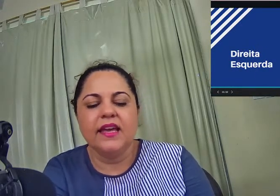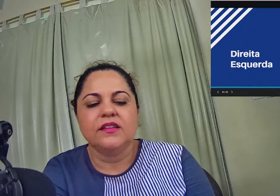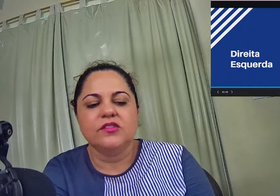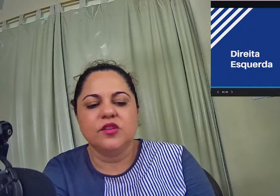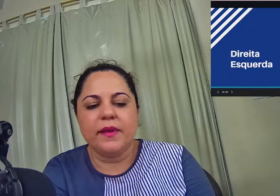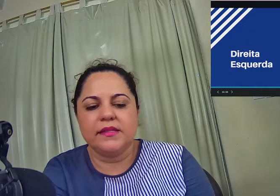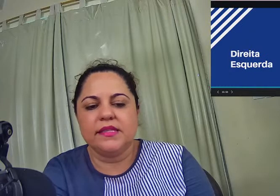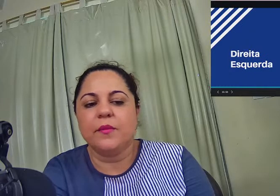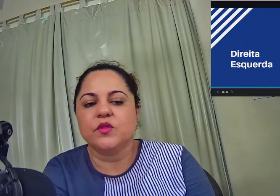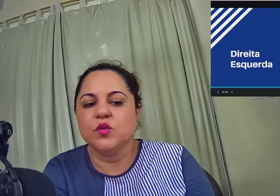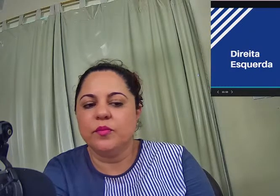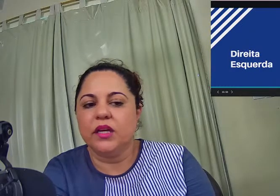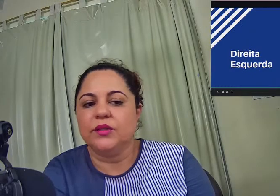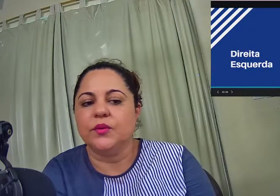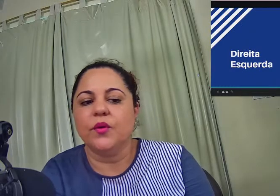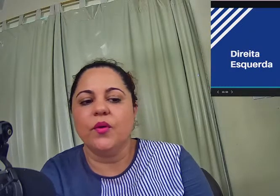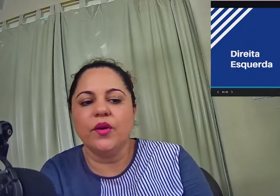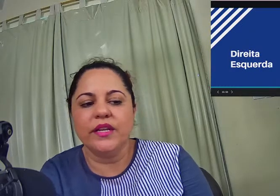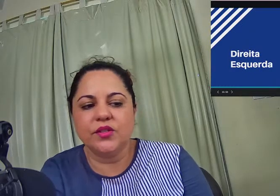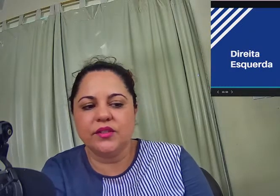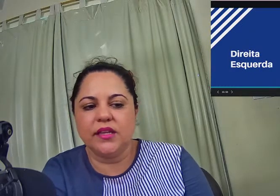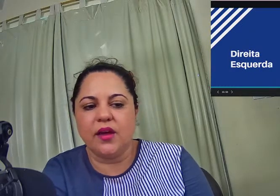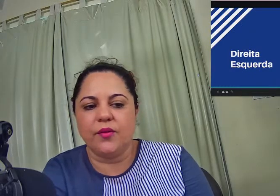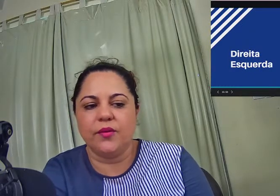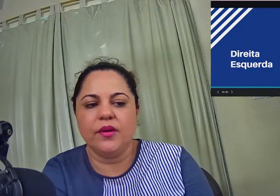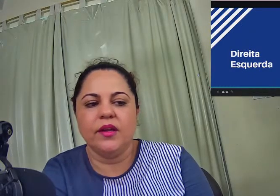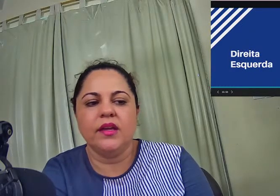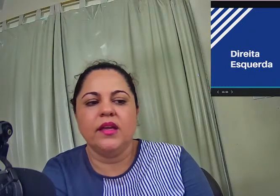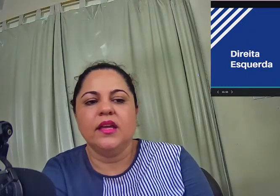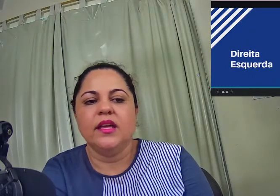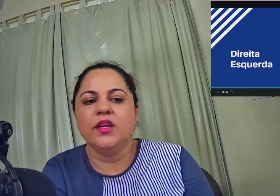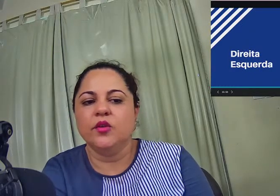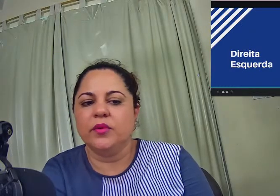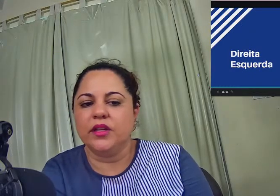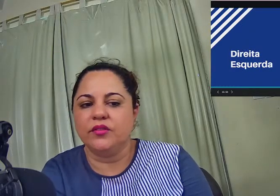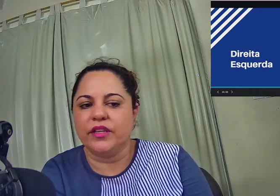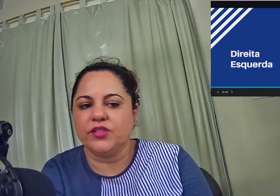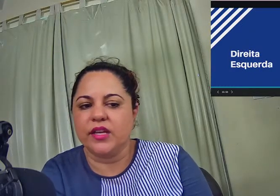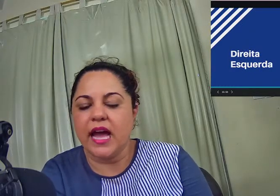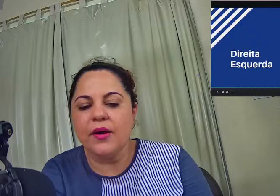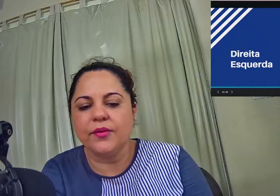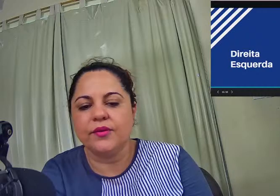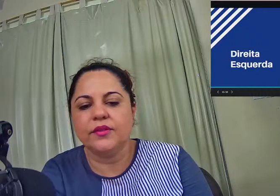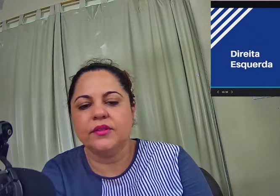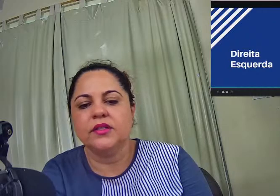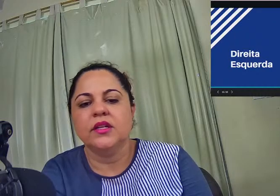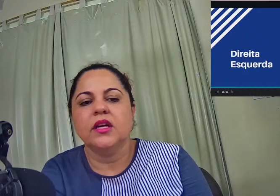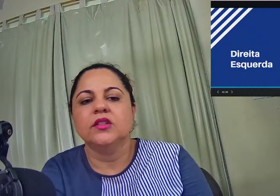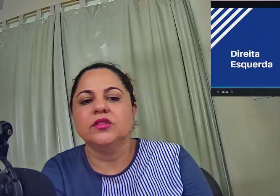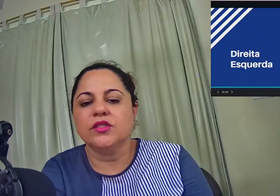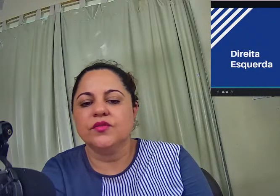de pensarmos no plano horizontal e no plano vertical, nós